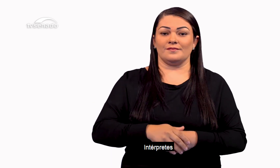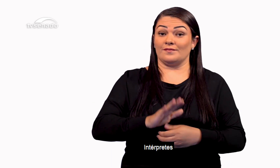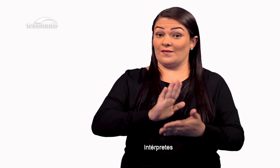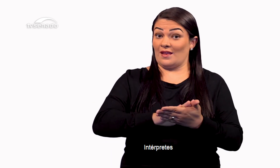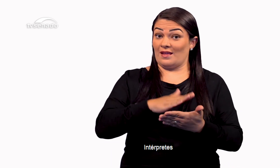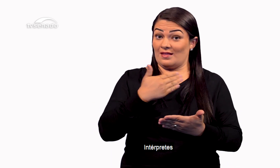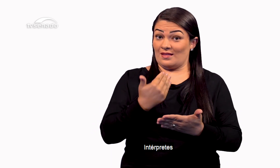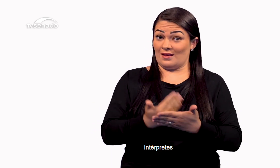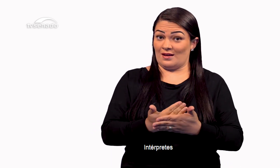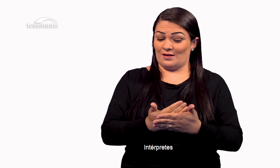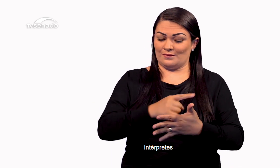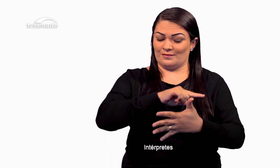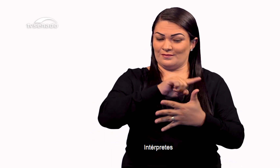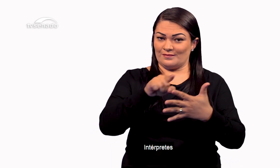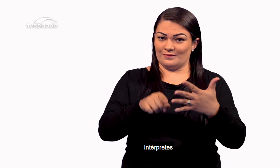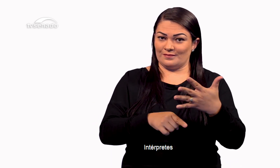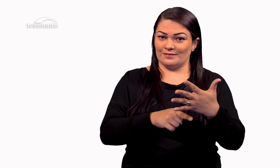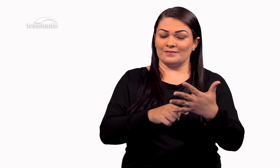intérpretes